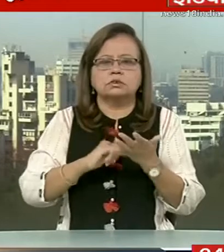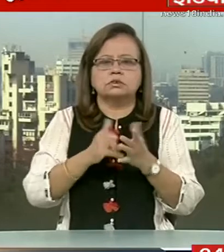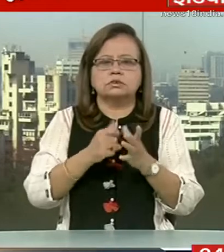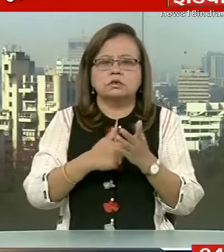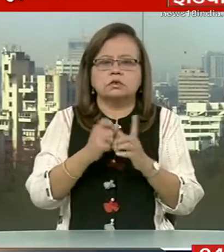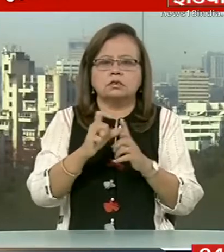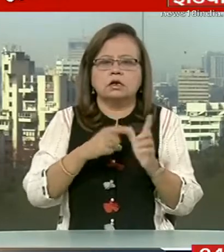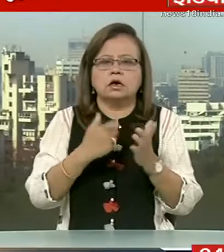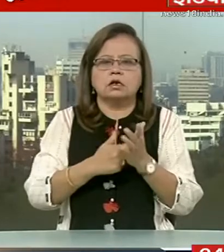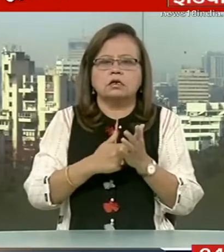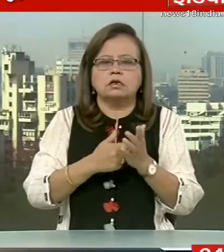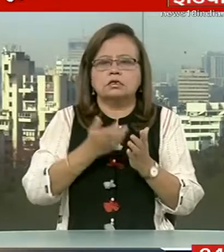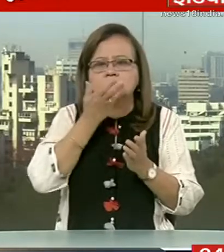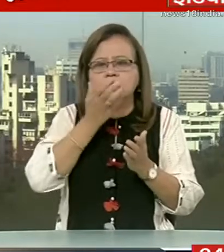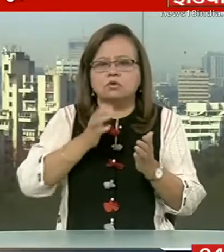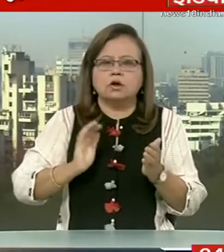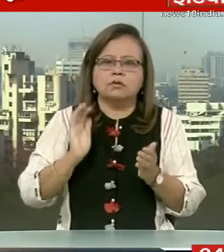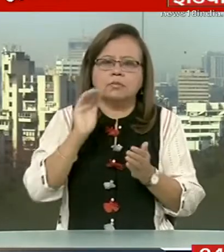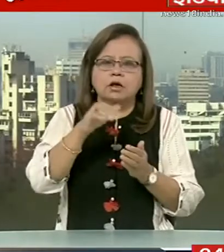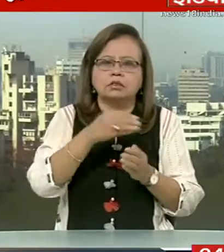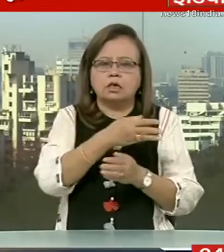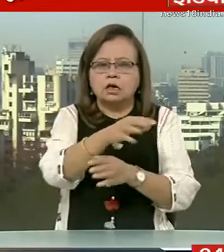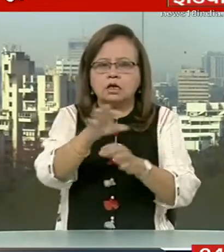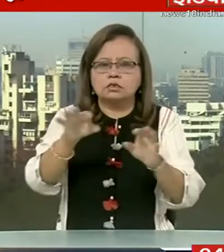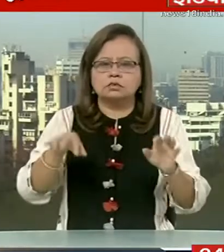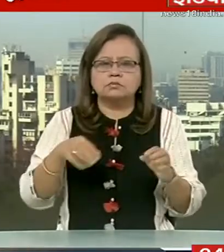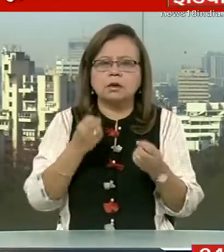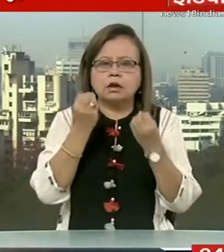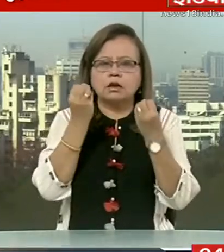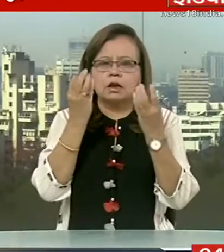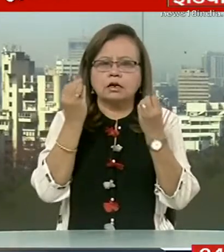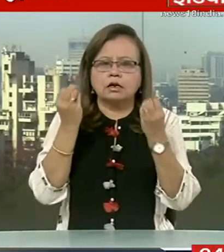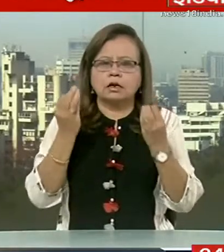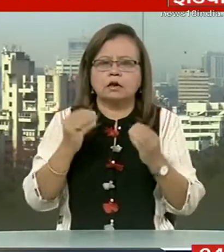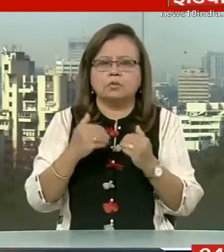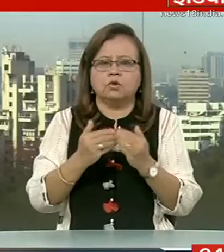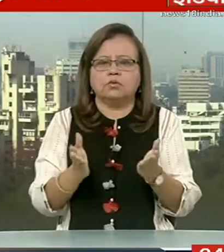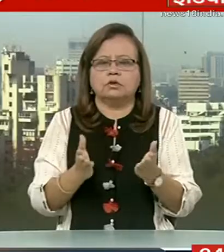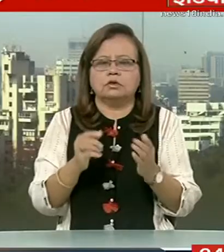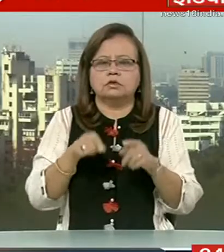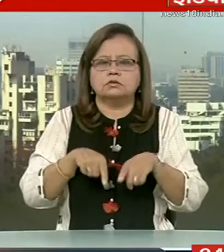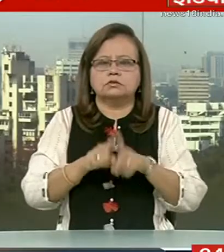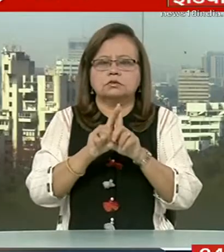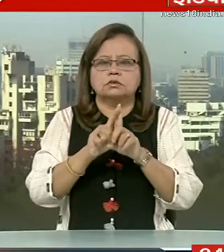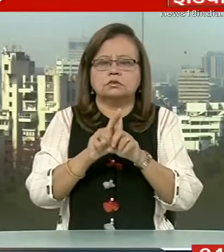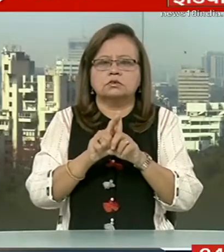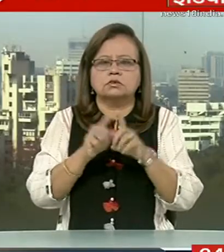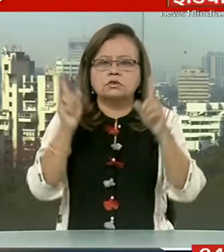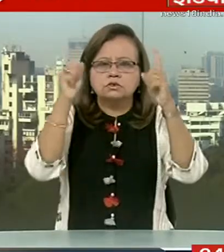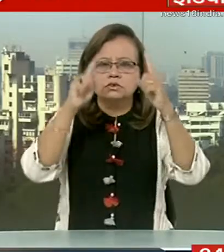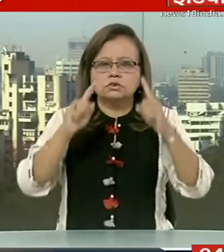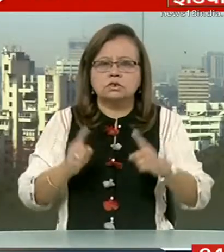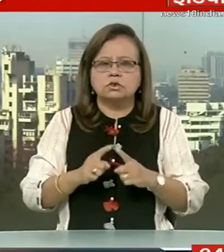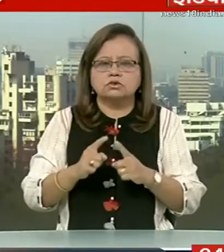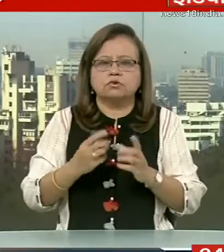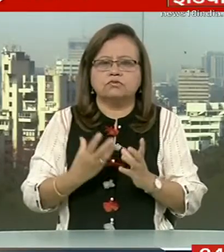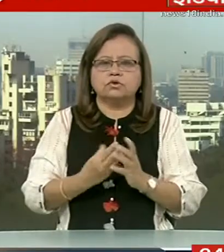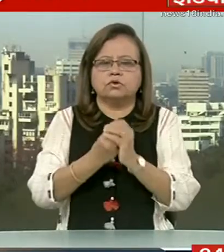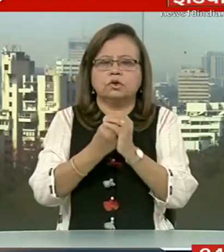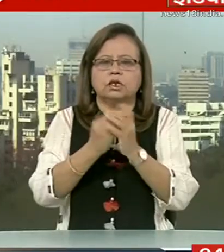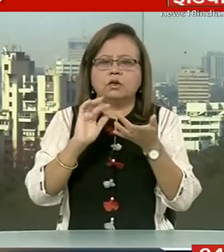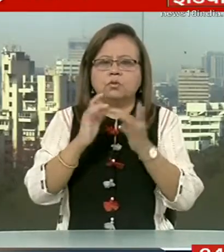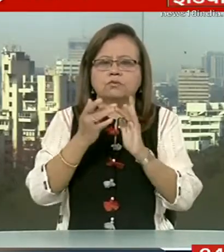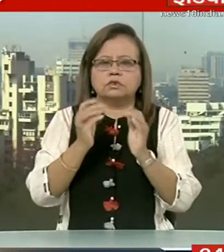सरदार सरोवर बांध के आसपास Tubelight का उद्घाटन किया इसके साथ ही की